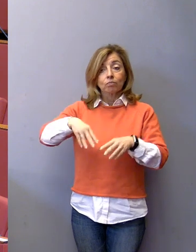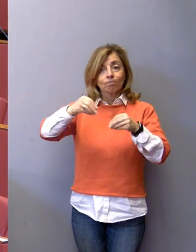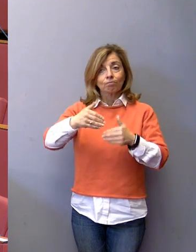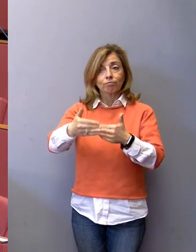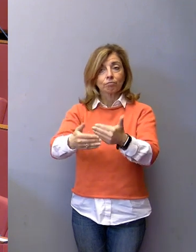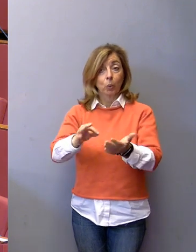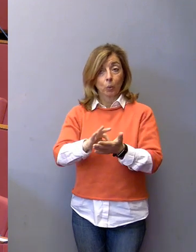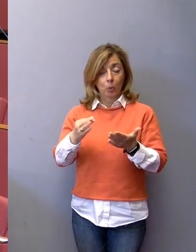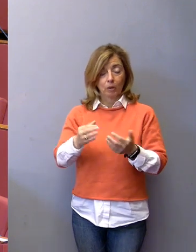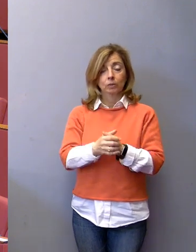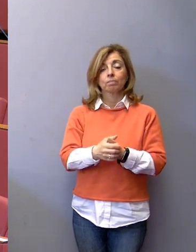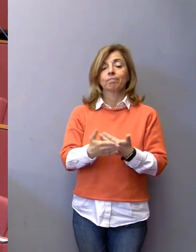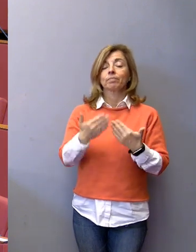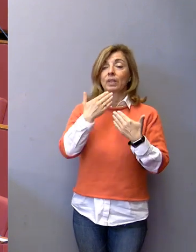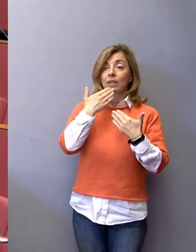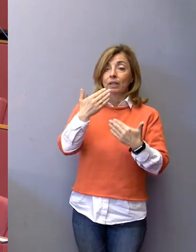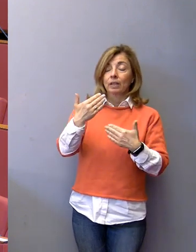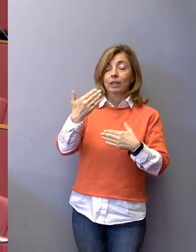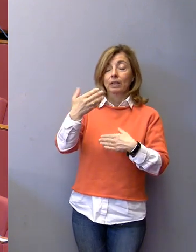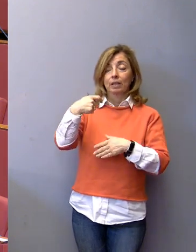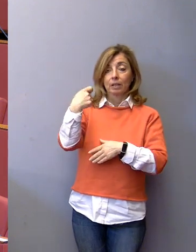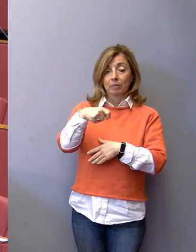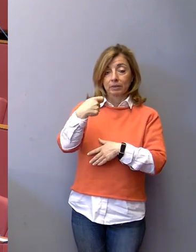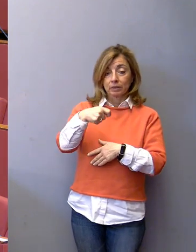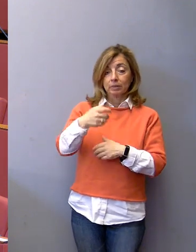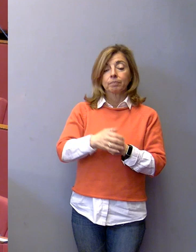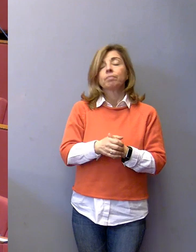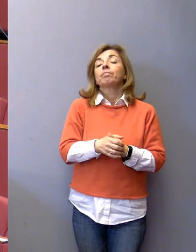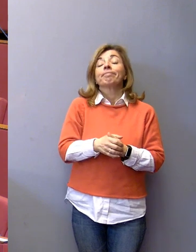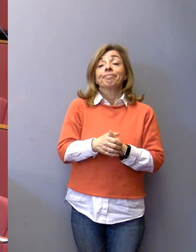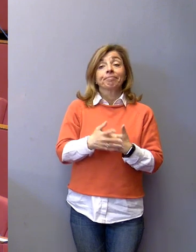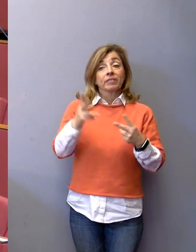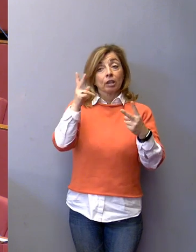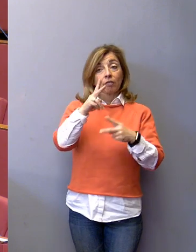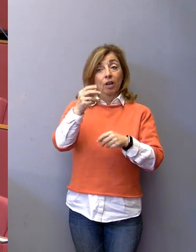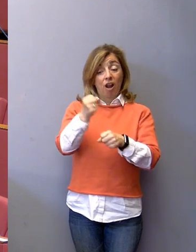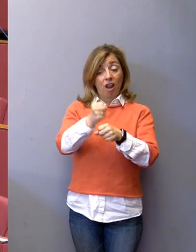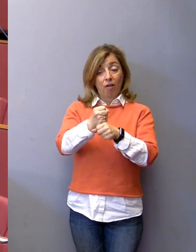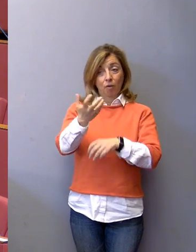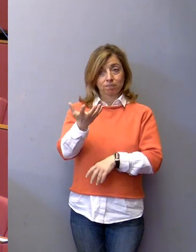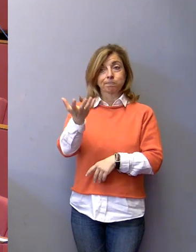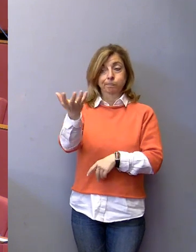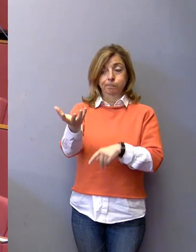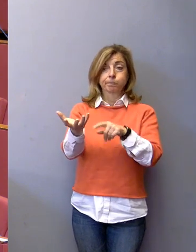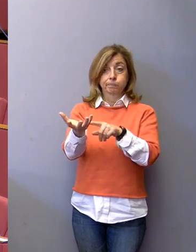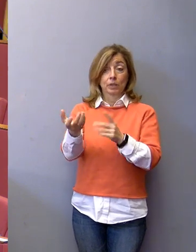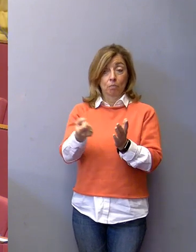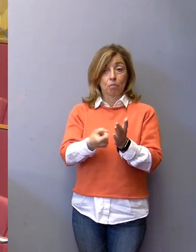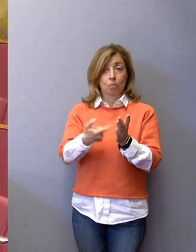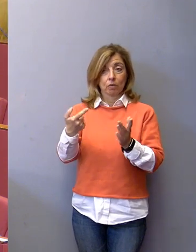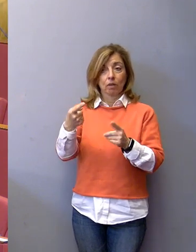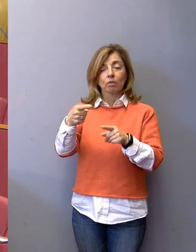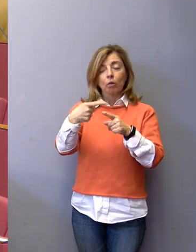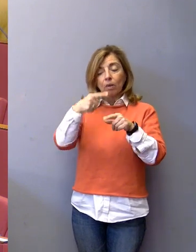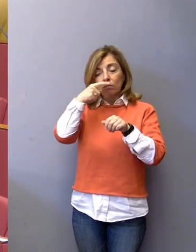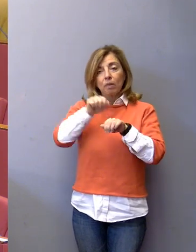temo assessore che si è smarrita l'importanza di un'opera così fondamentale come lo scolmatore